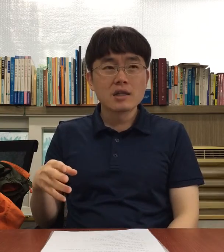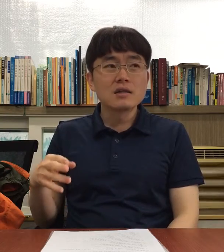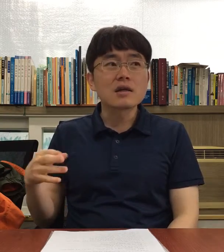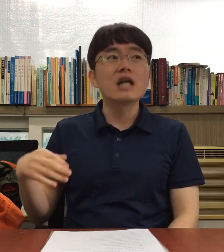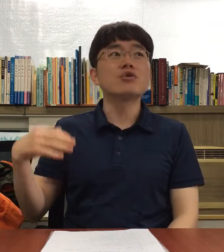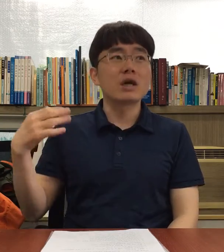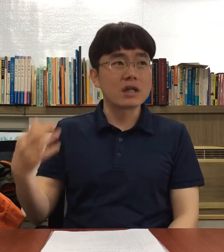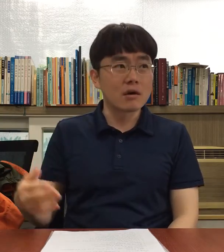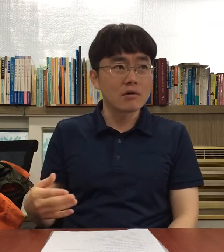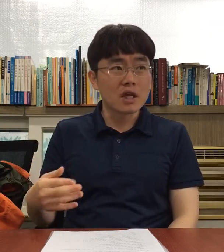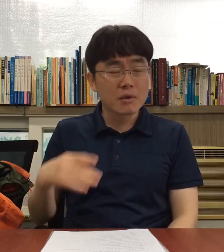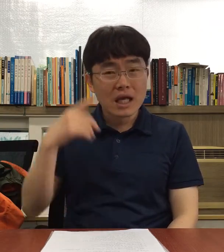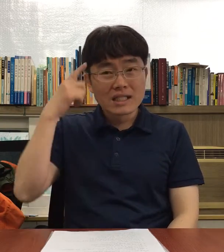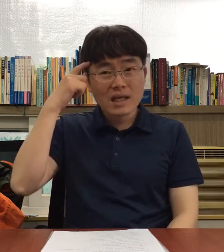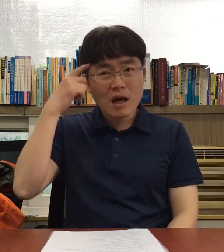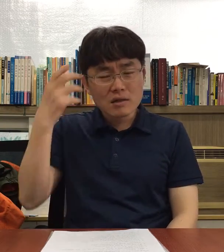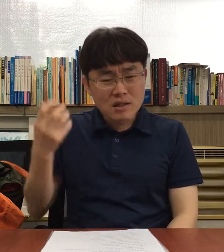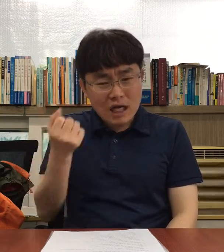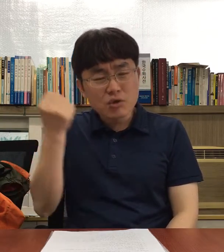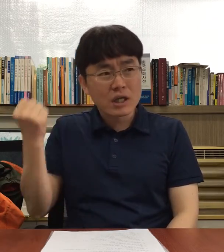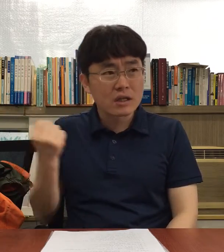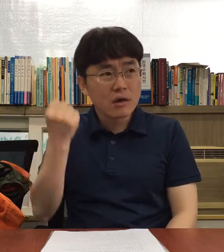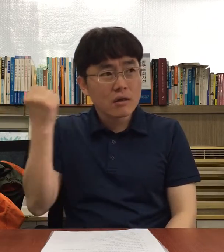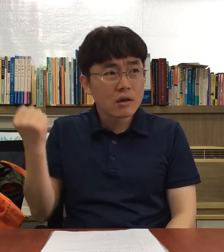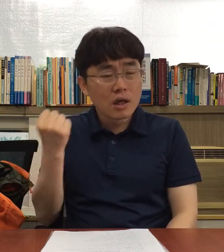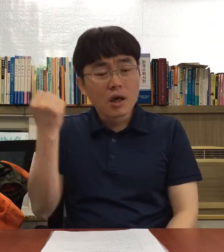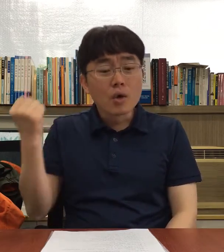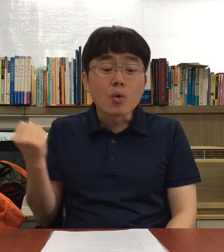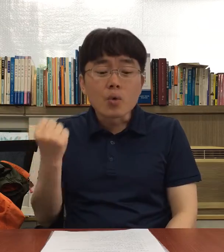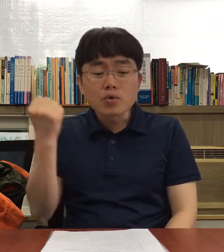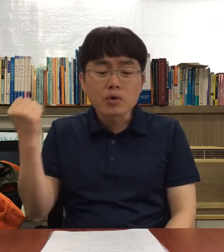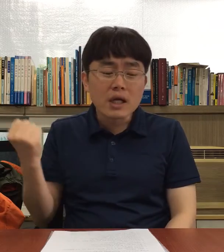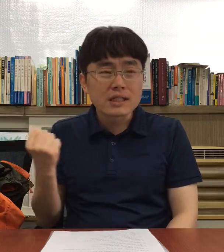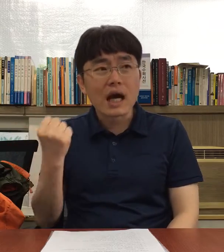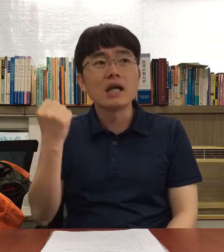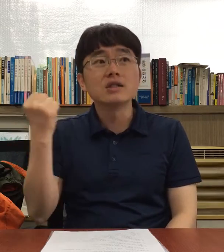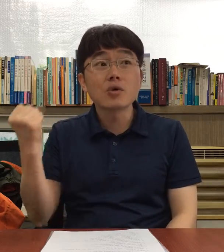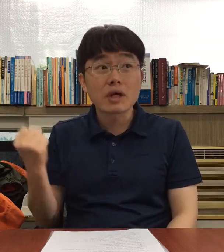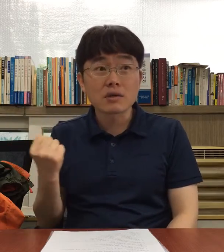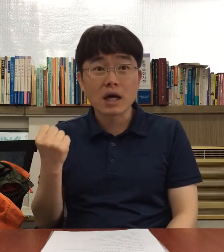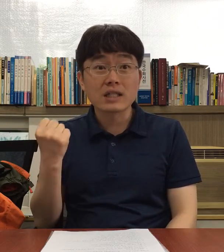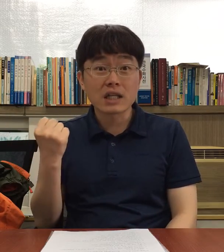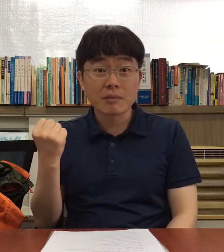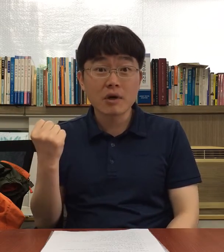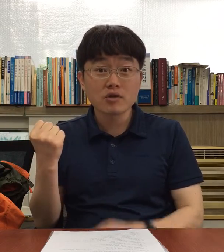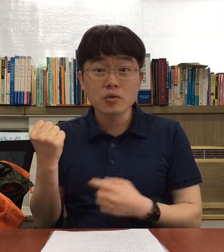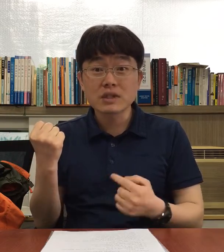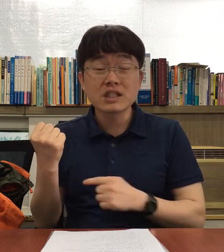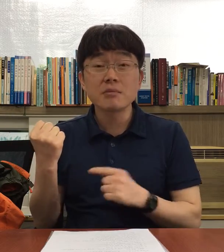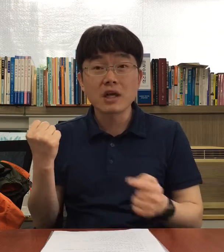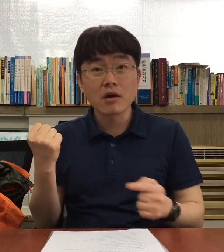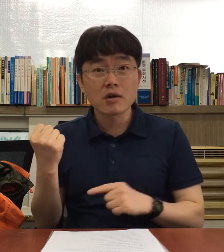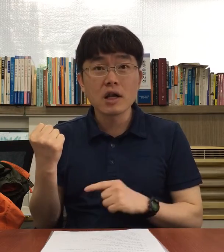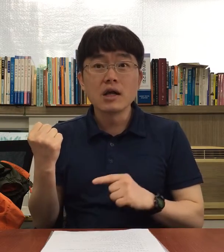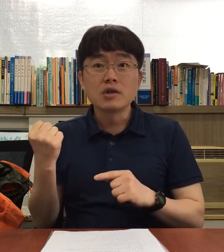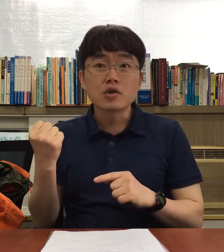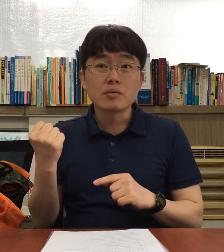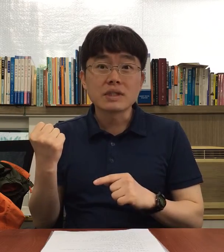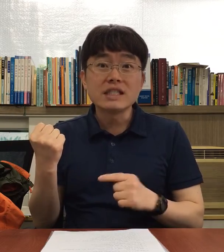늘 가지고 다니는 것 하면 생각을 늘 가지고 다니는 것 요거 두 개를 잘 응용해서 가지게 되면 좀 신념이란 거를 좀